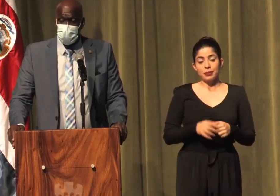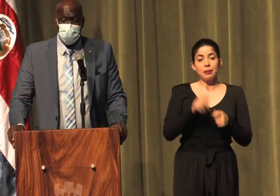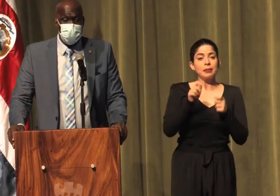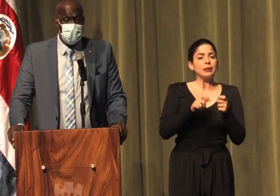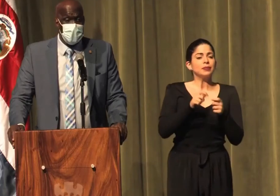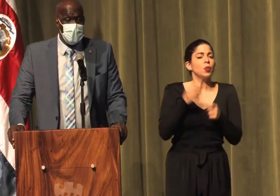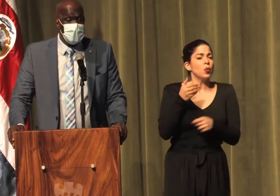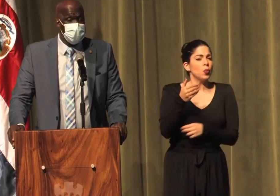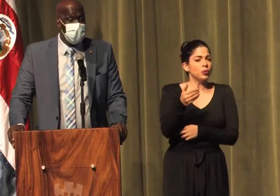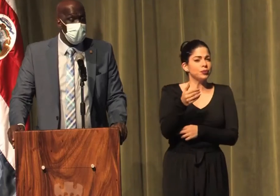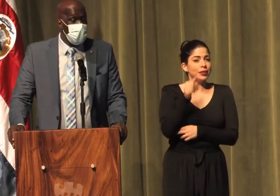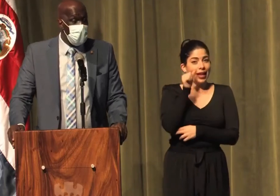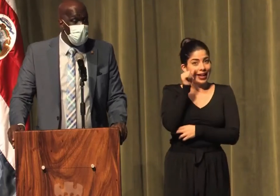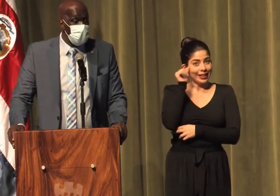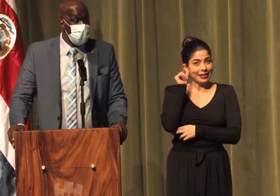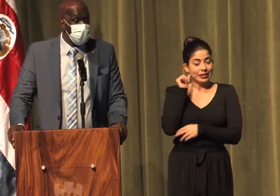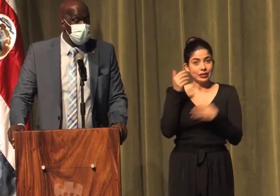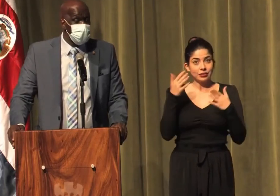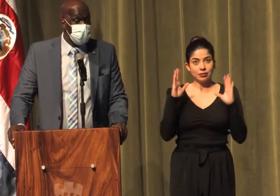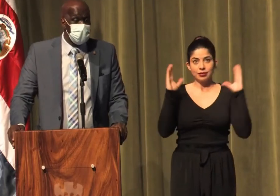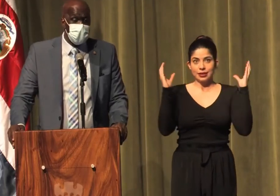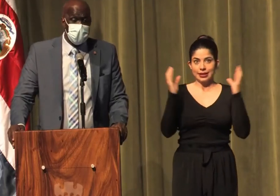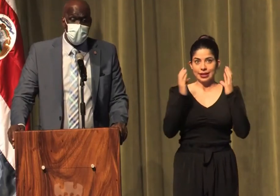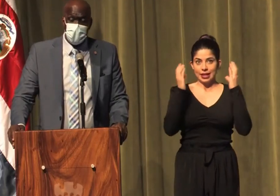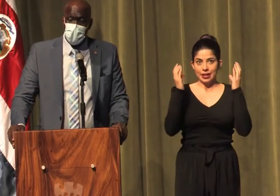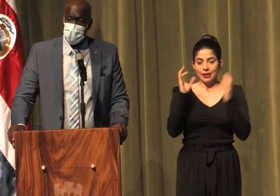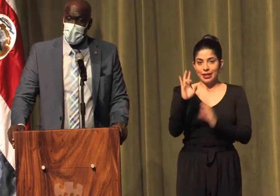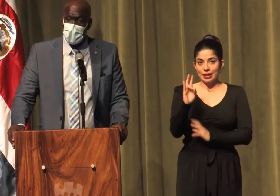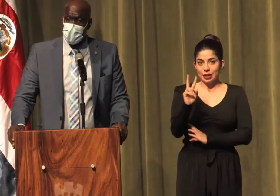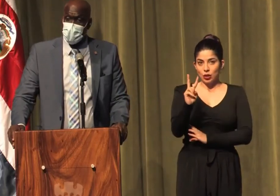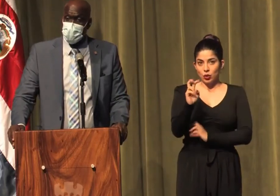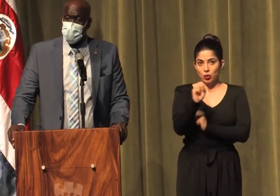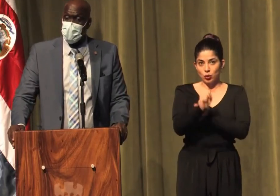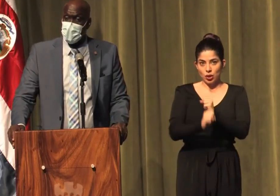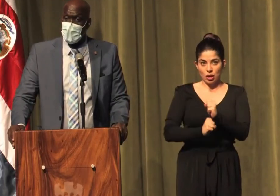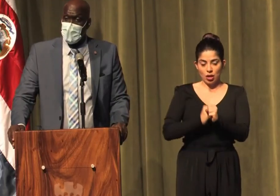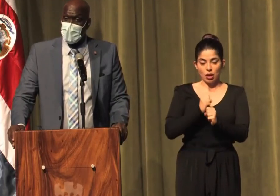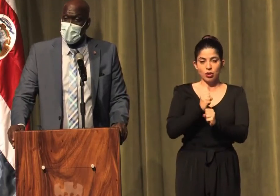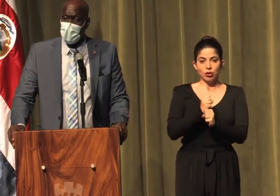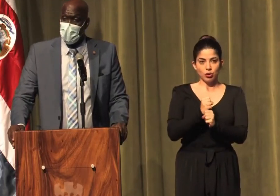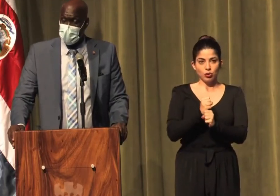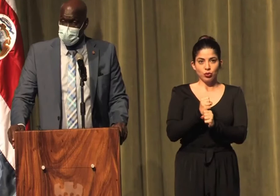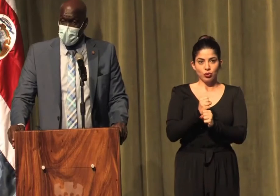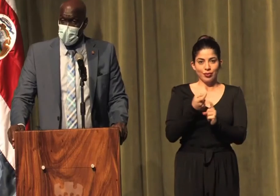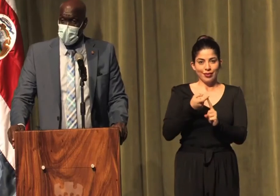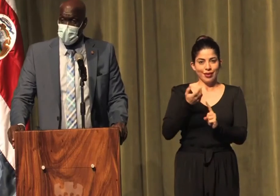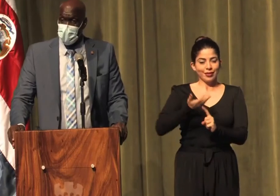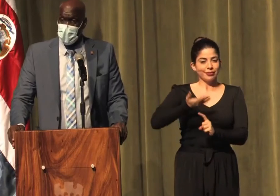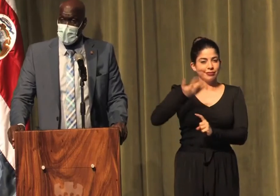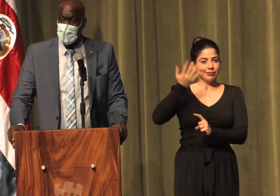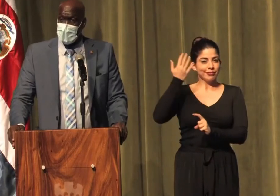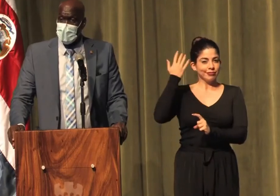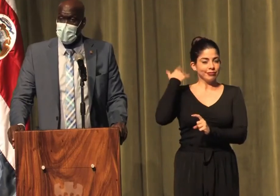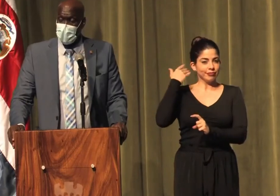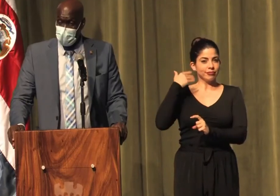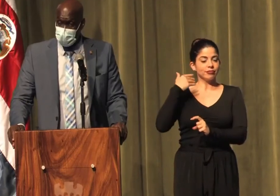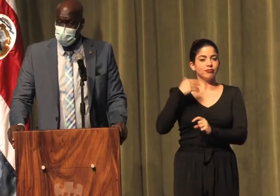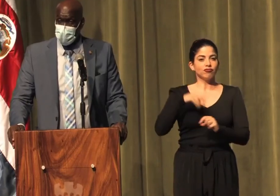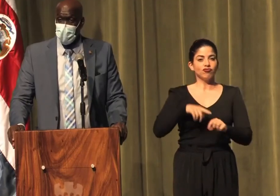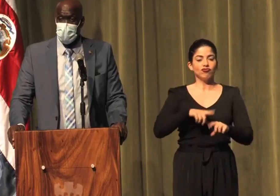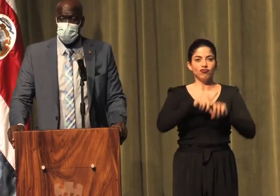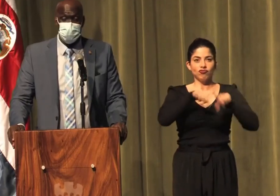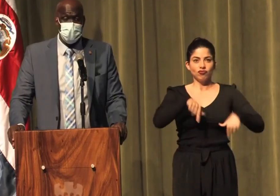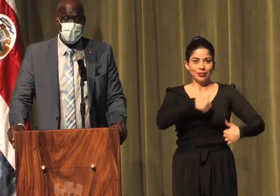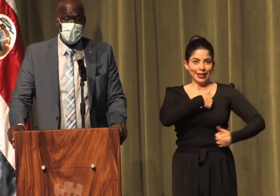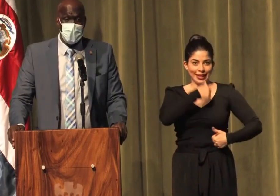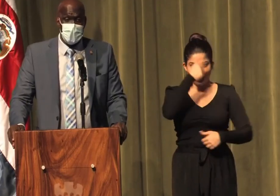ayer celebrábamos los 72 años de la abolición del